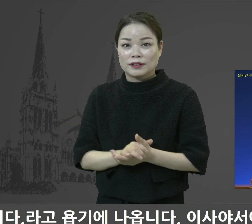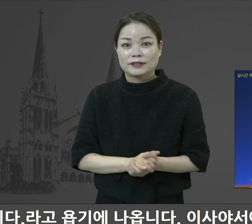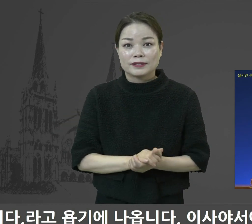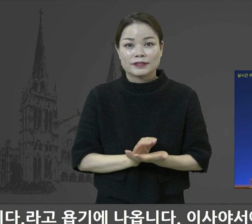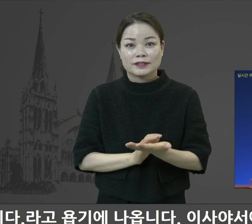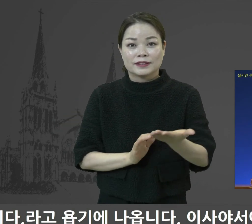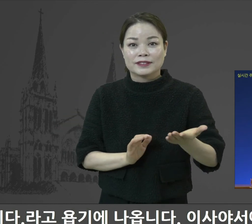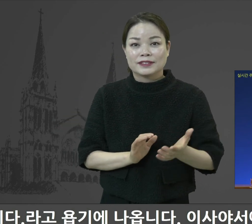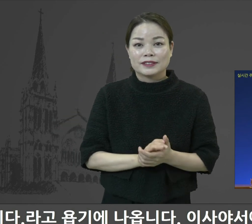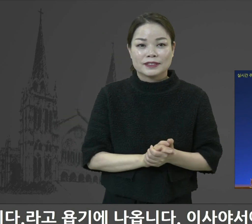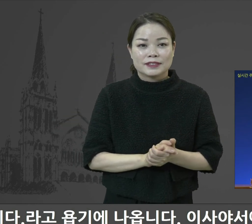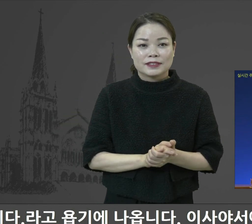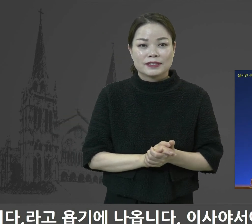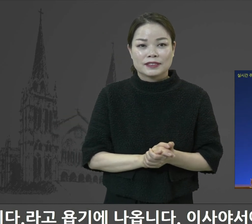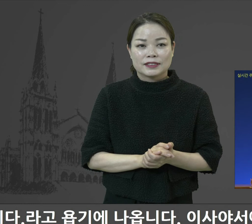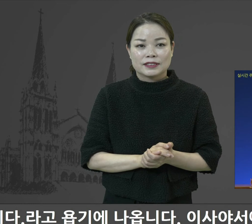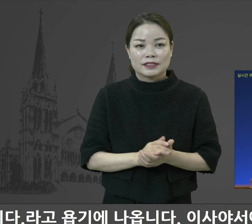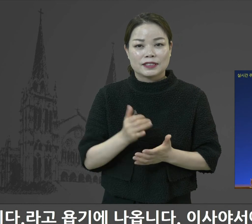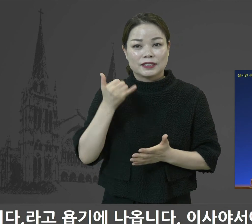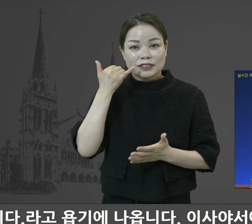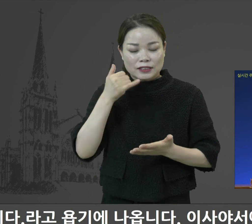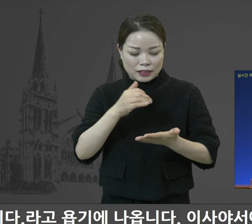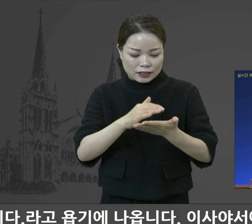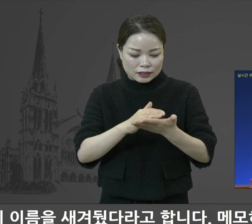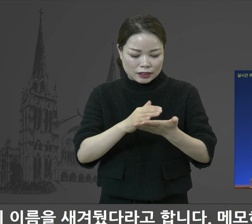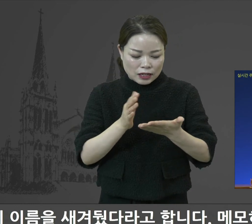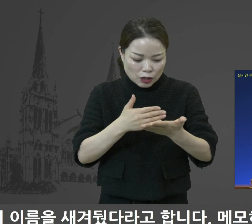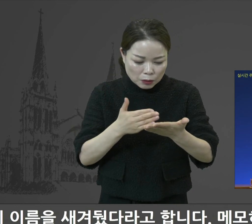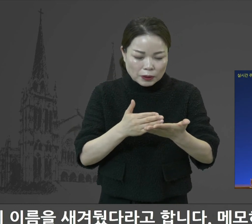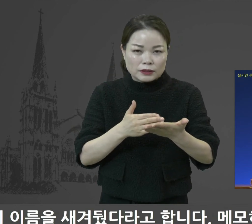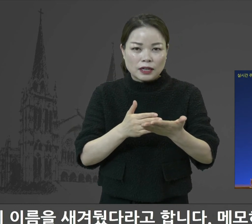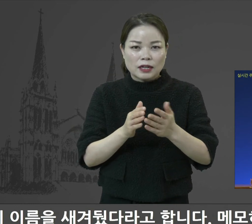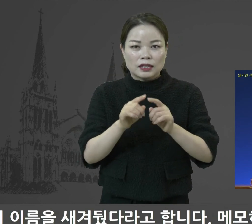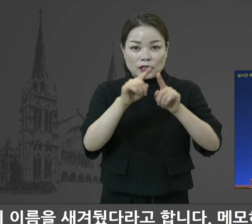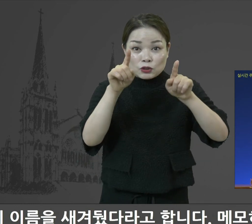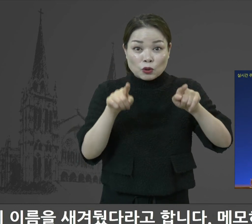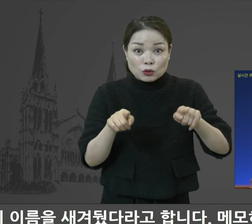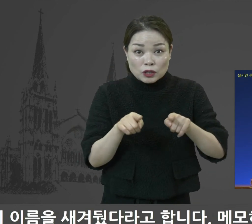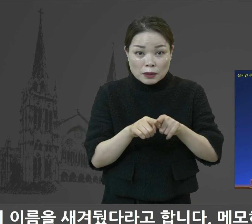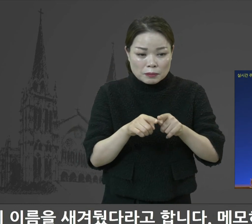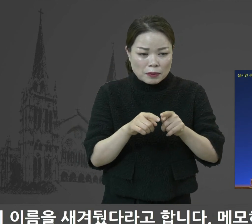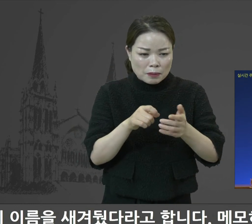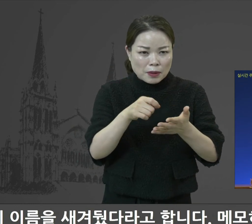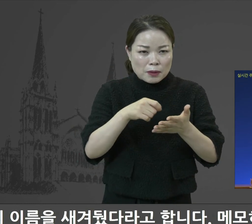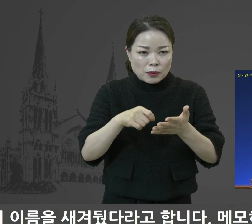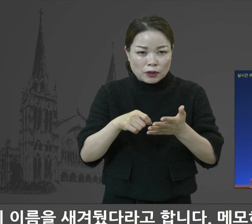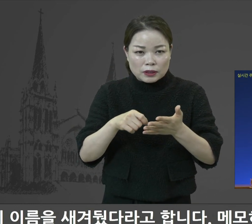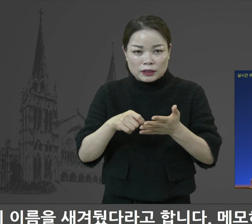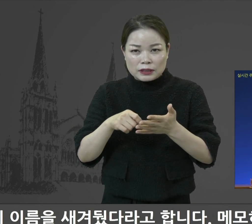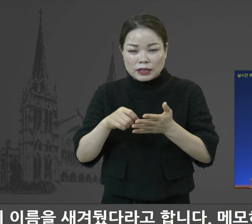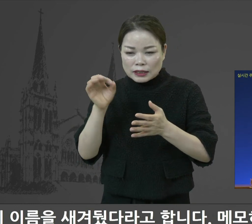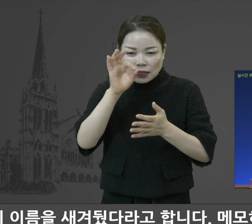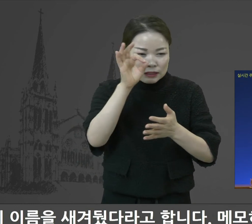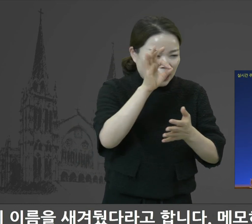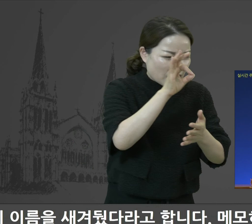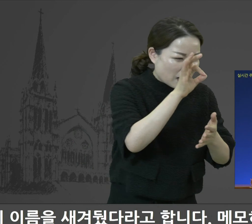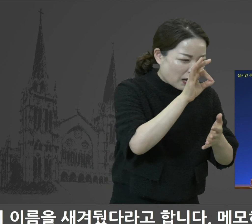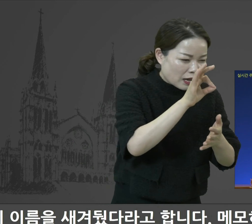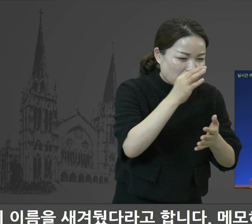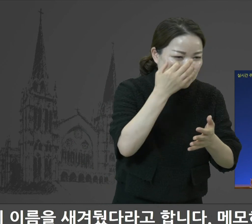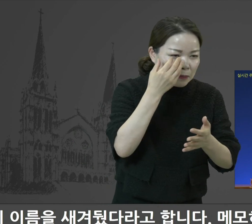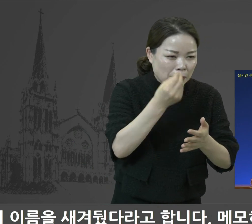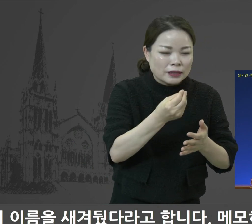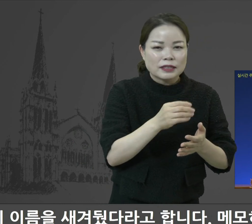여러분, 저 전화기에다 메모한 거라도 열어봐야 되잖아요. 쪽지에다가 메모한 거 쪽지 이게 찾아내서 봐야